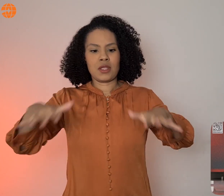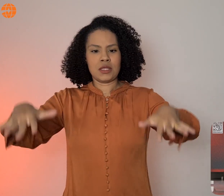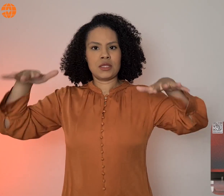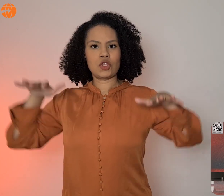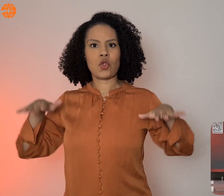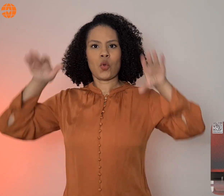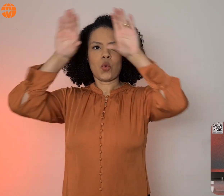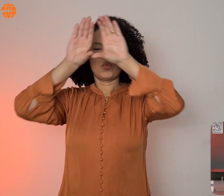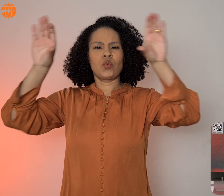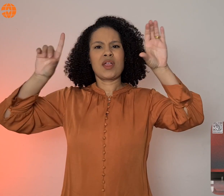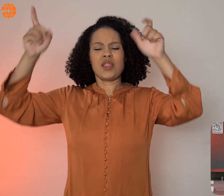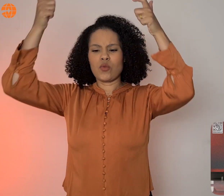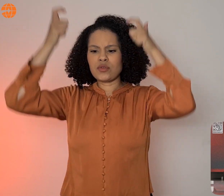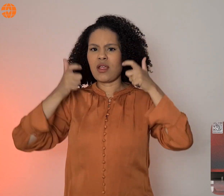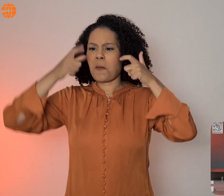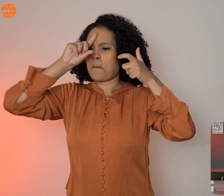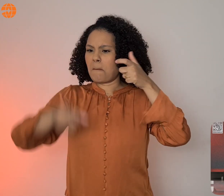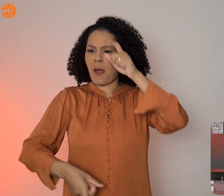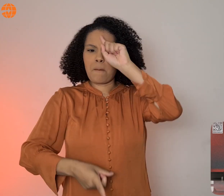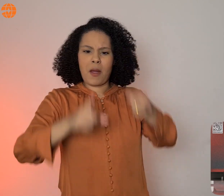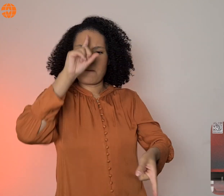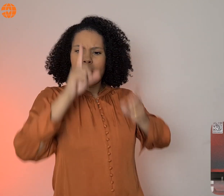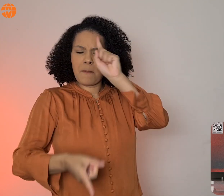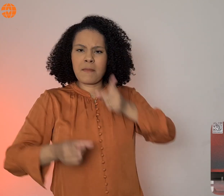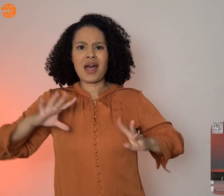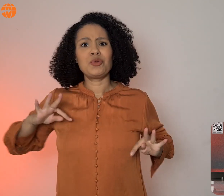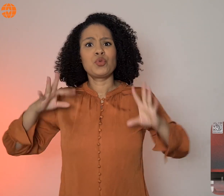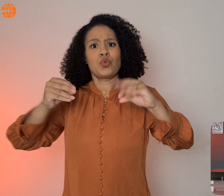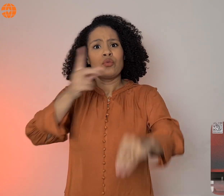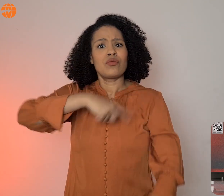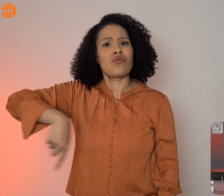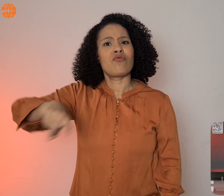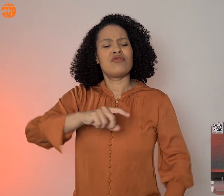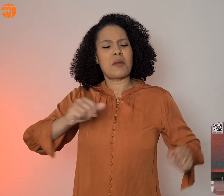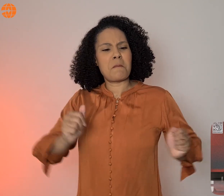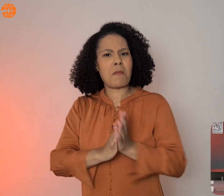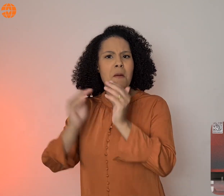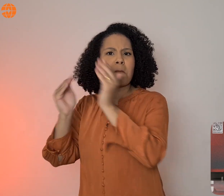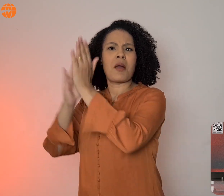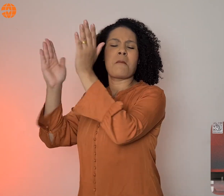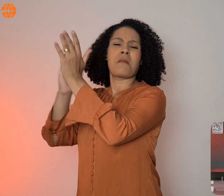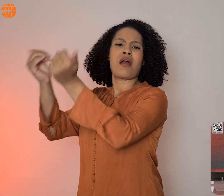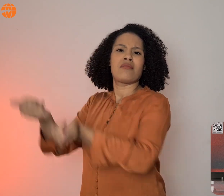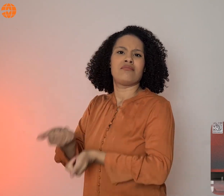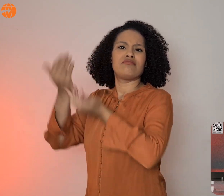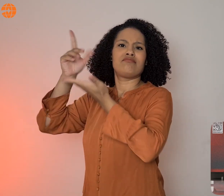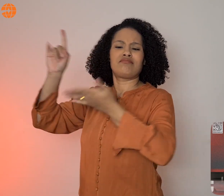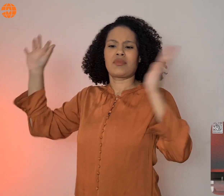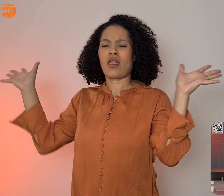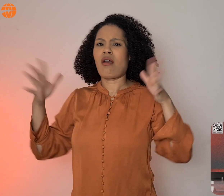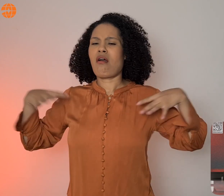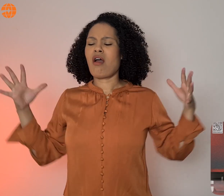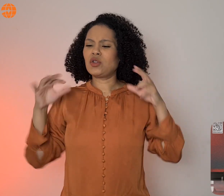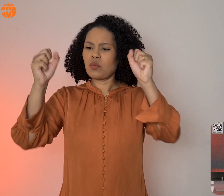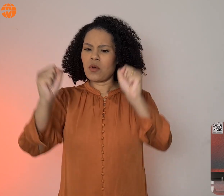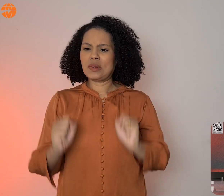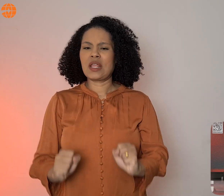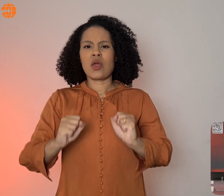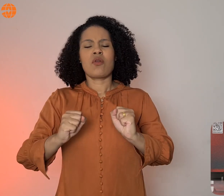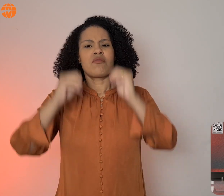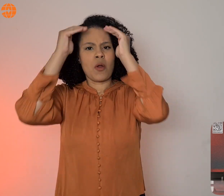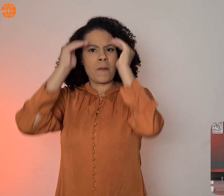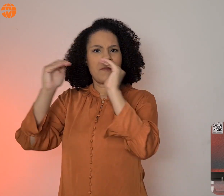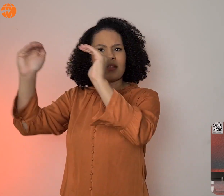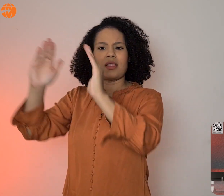nos céus, e como rei domina sobre tudo que existe. Bendigam o Senhor vocês, seus anjos poderosos que obedecem a